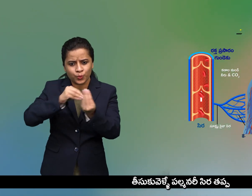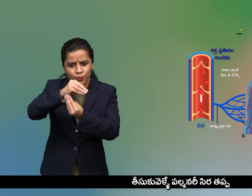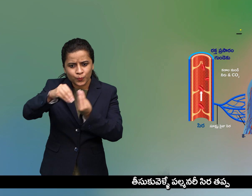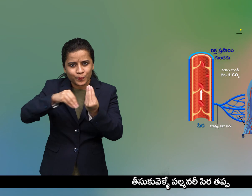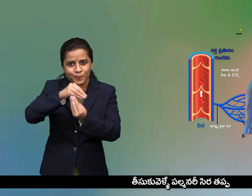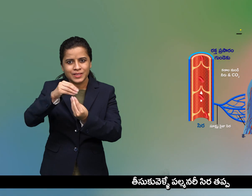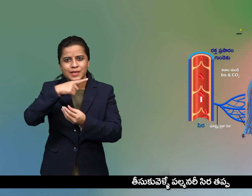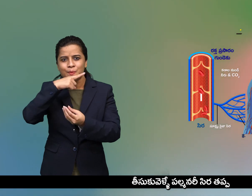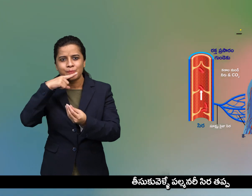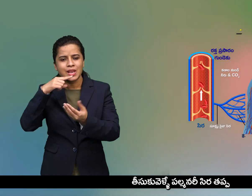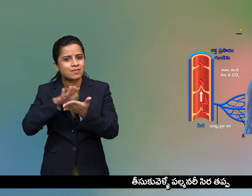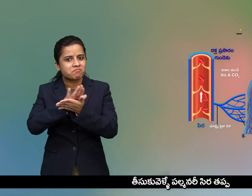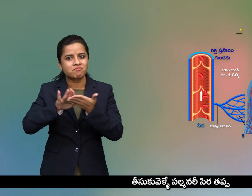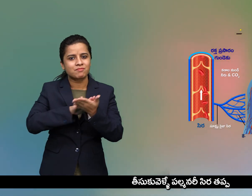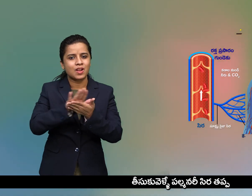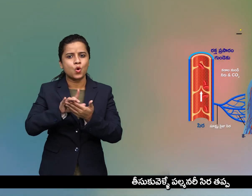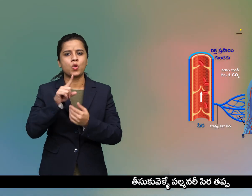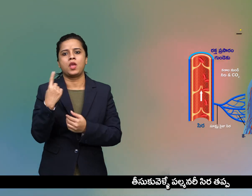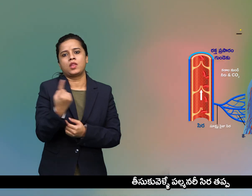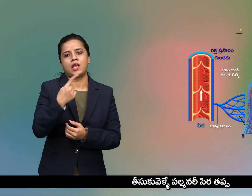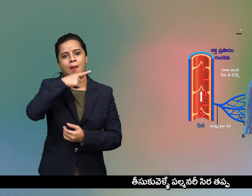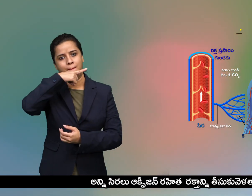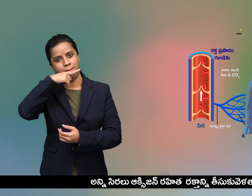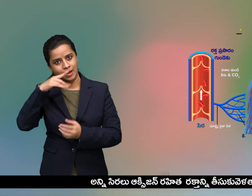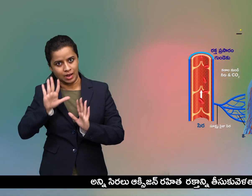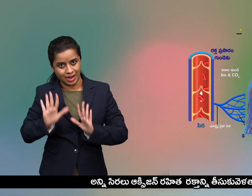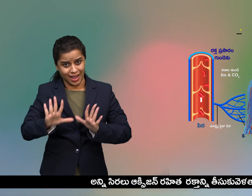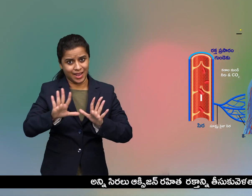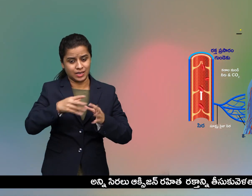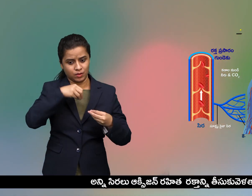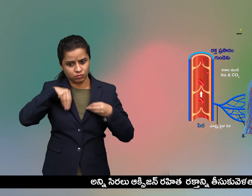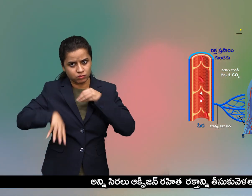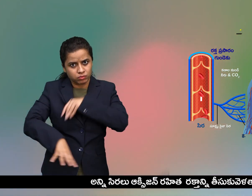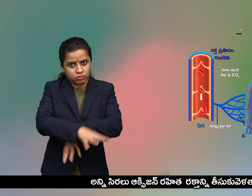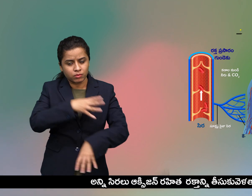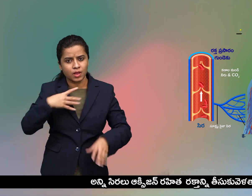తీసుకువెళ్లే పల్మనరీ సిర తప్ప అన్ని సిరలు ఆక్సిజన్ రహిత